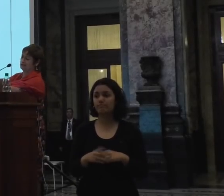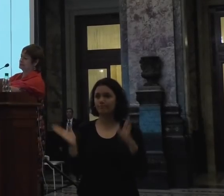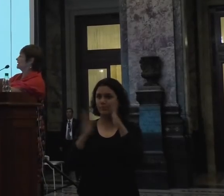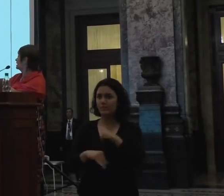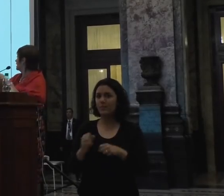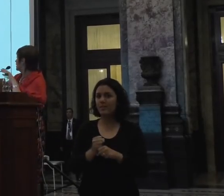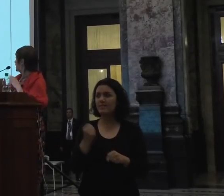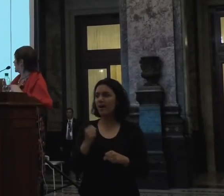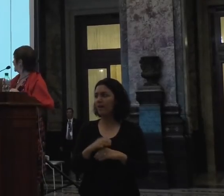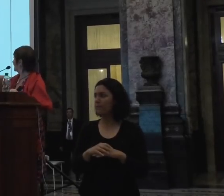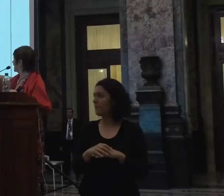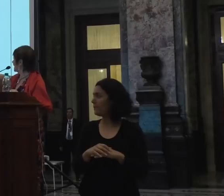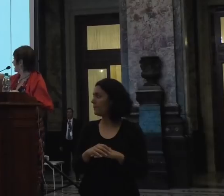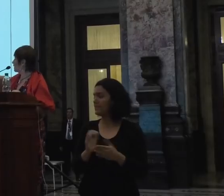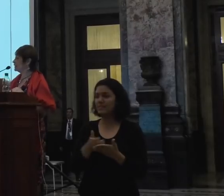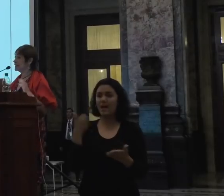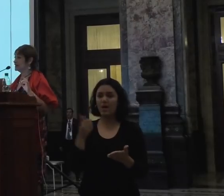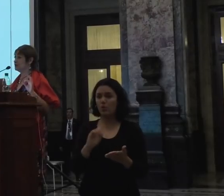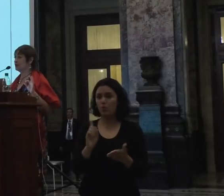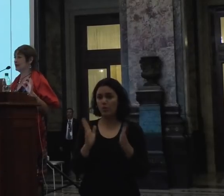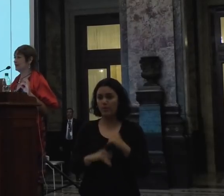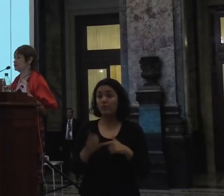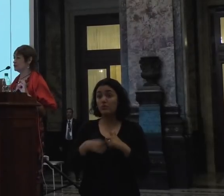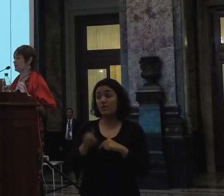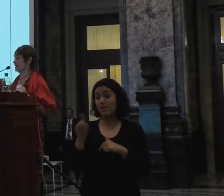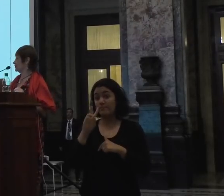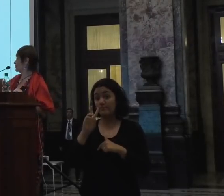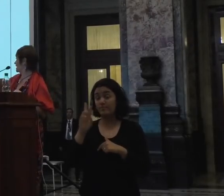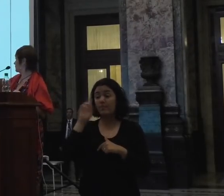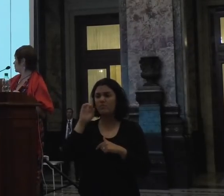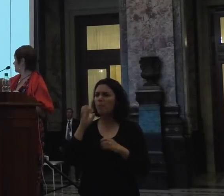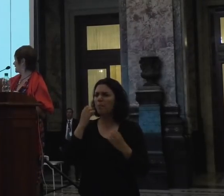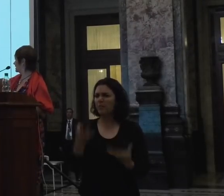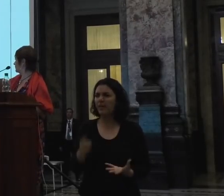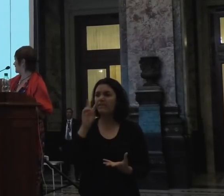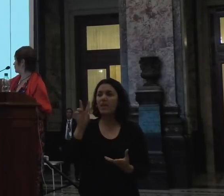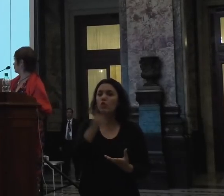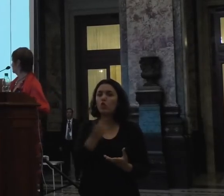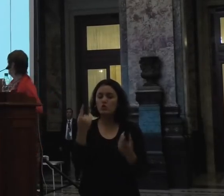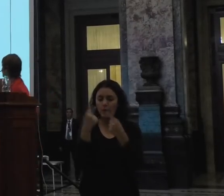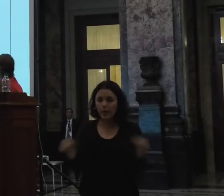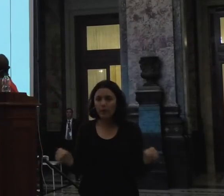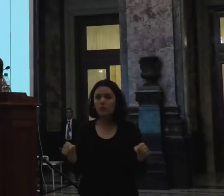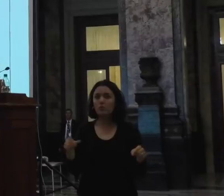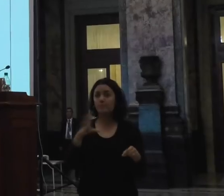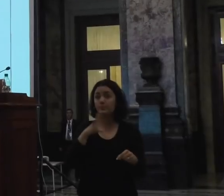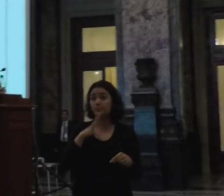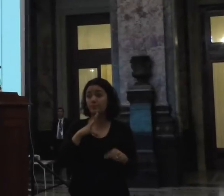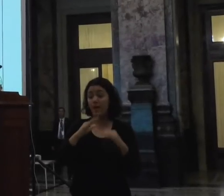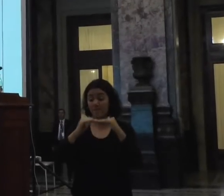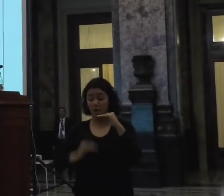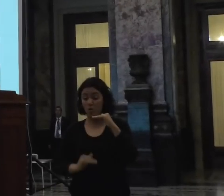¿verdad? Y la única razón por la que vemos dos objetos es por la parte inferior.